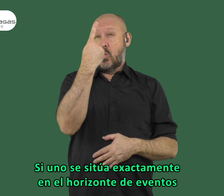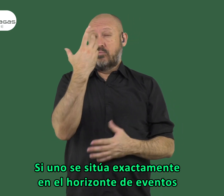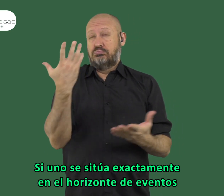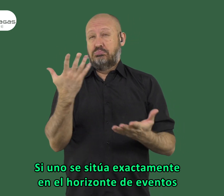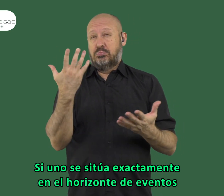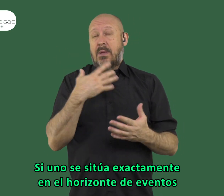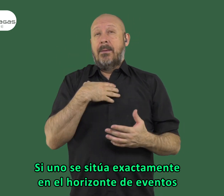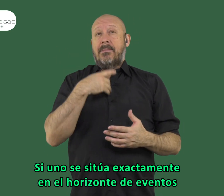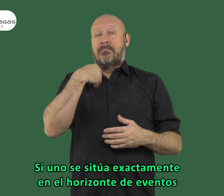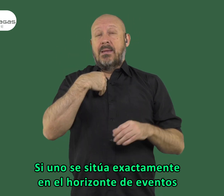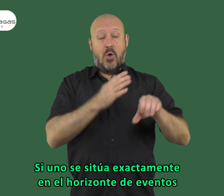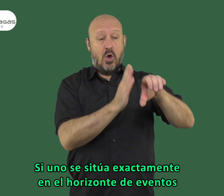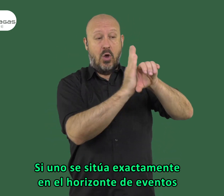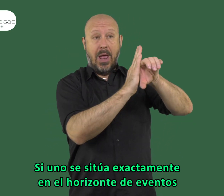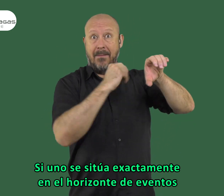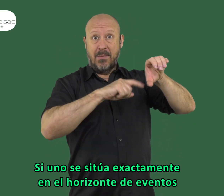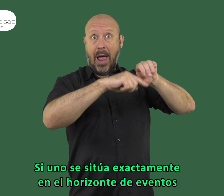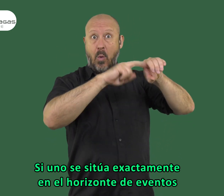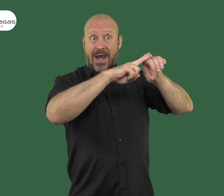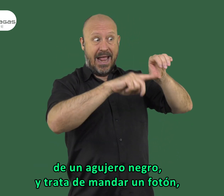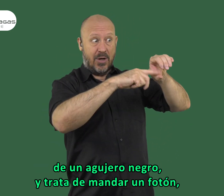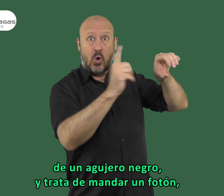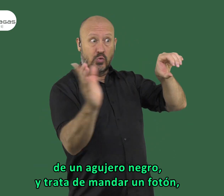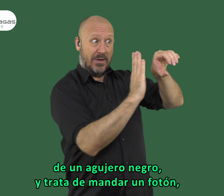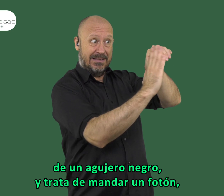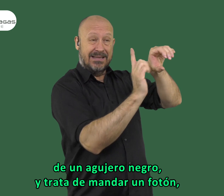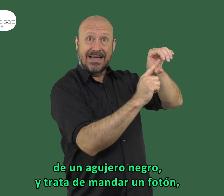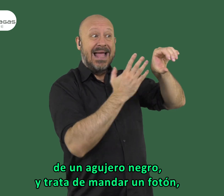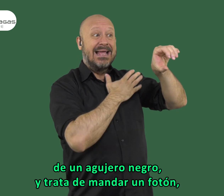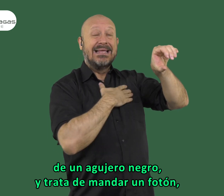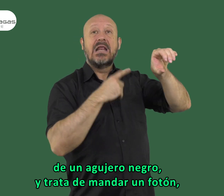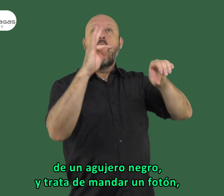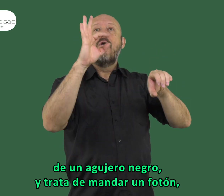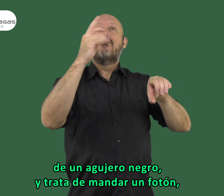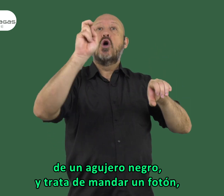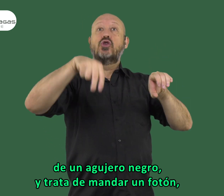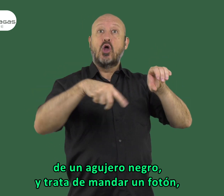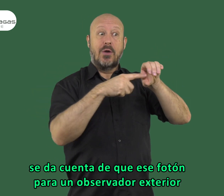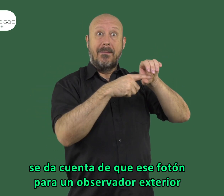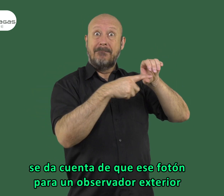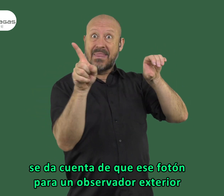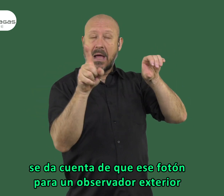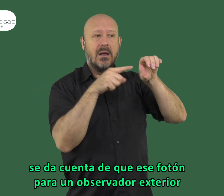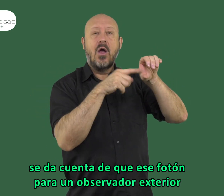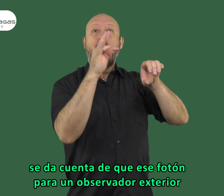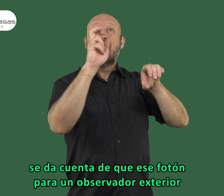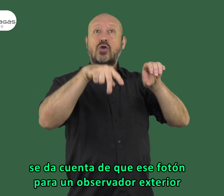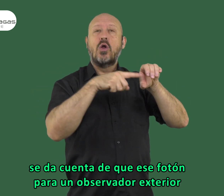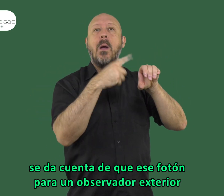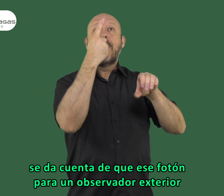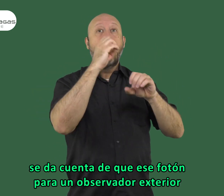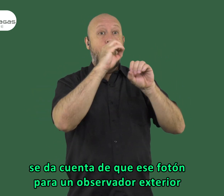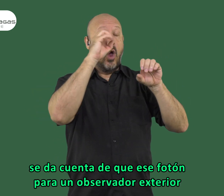uno se sitúa exactamente en el horizonte de eventos de un agujero negro y trata de mandar un fotón, se dará cuenta de que